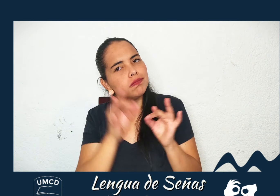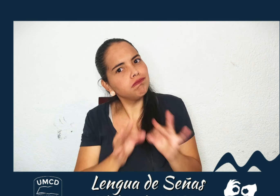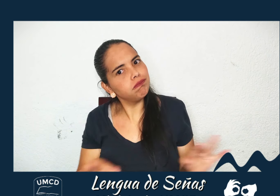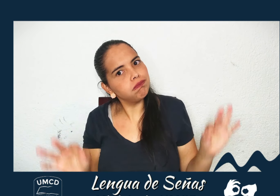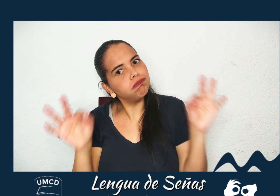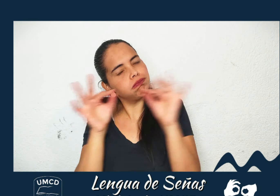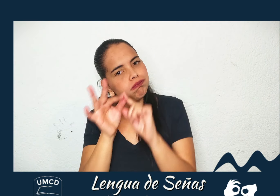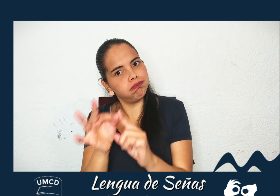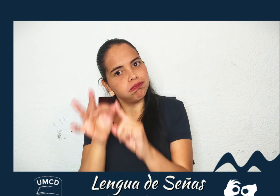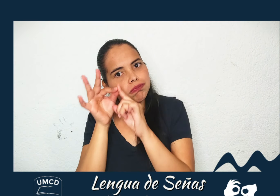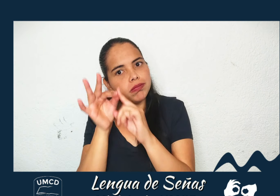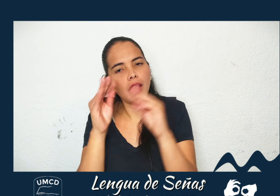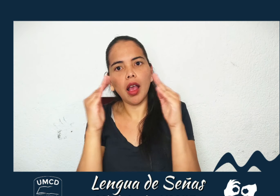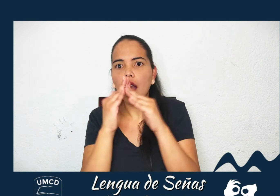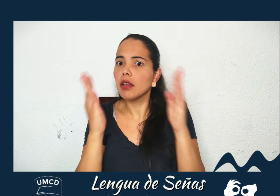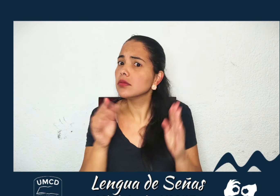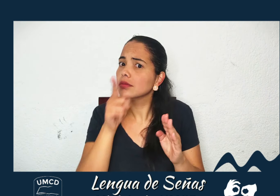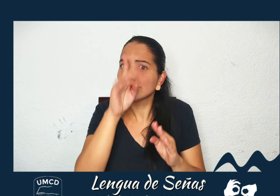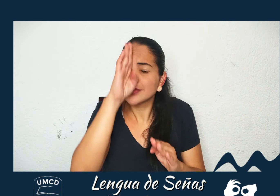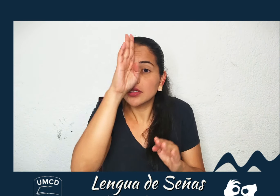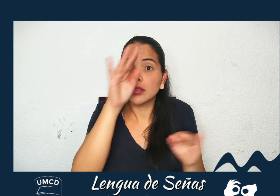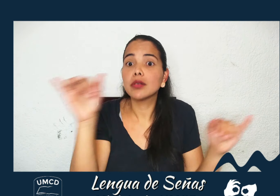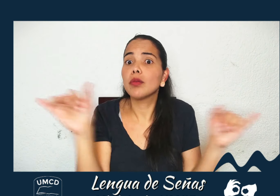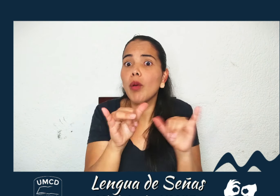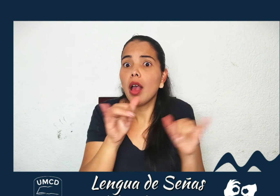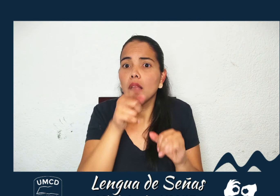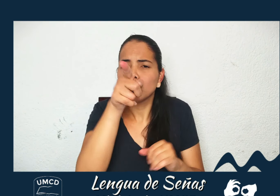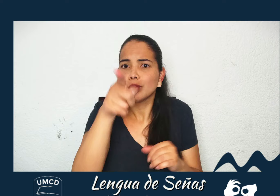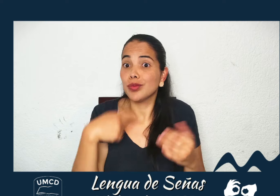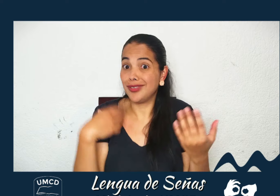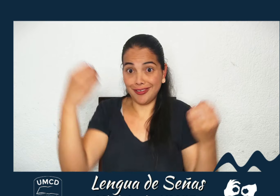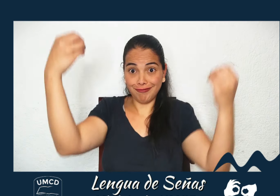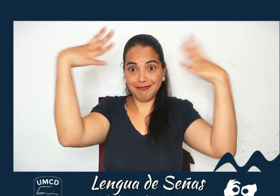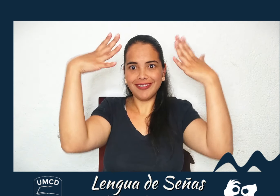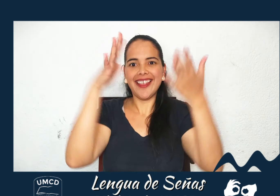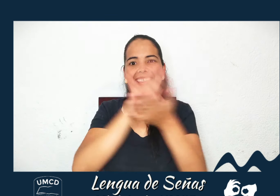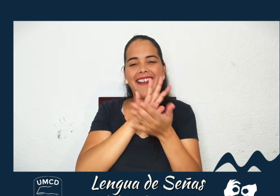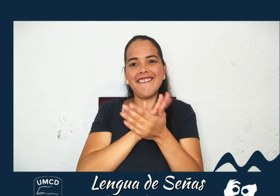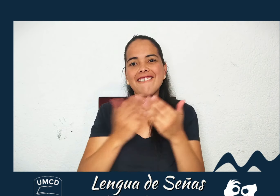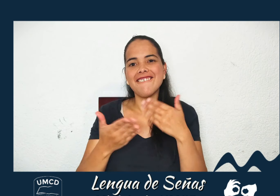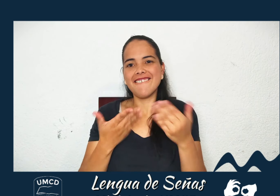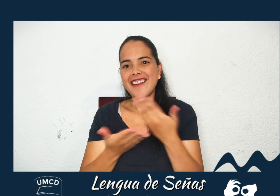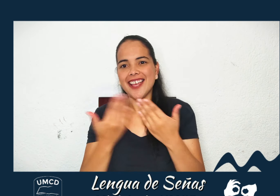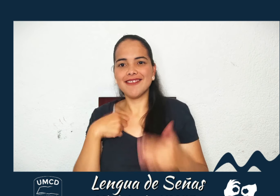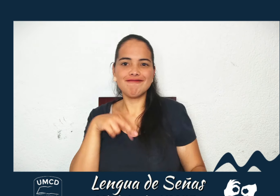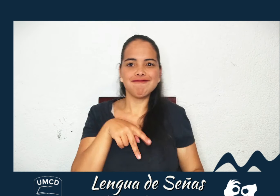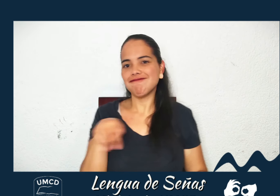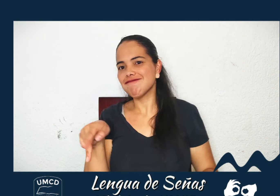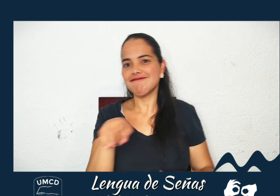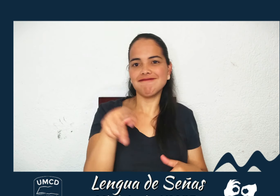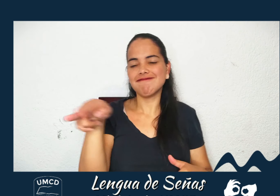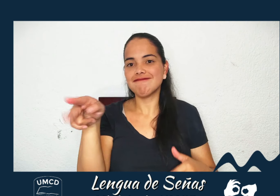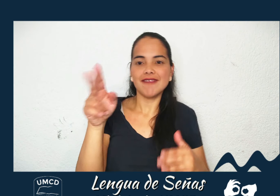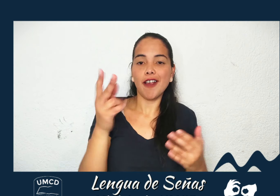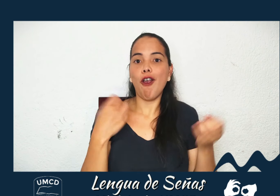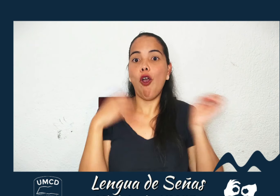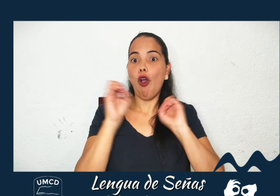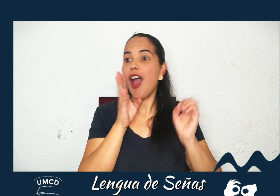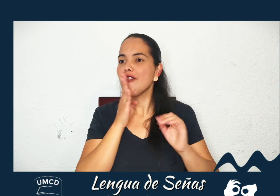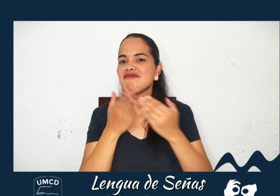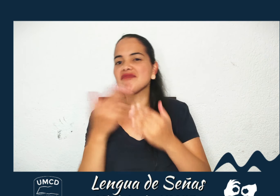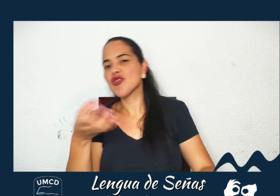necesidad que tenemos de la luz para poder caminar confiados y no pasar lo que yo pasé. Nosotros a veces